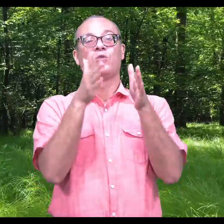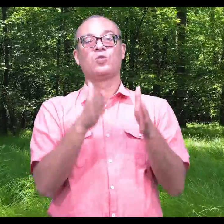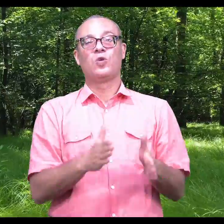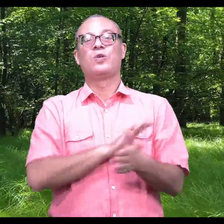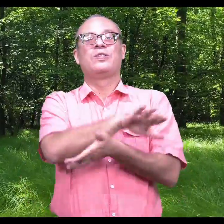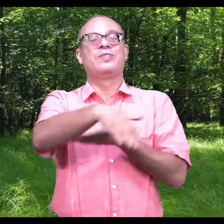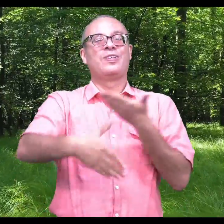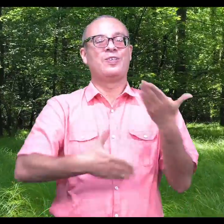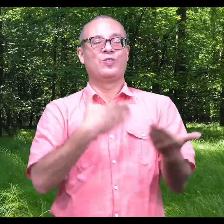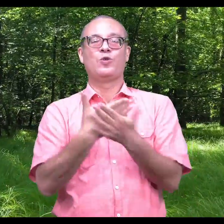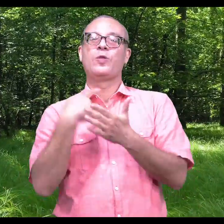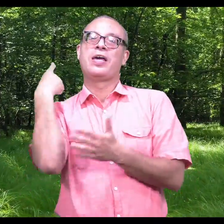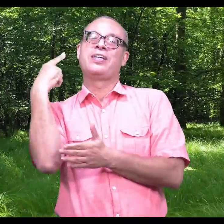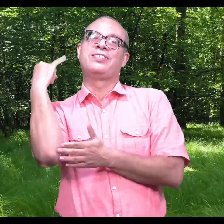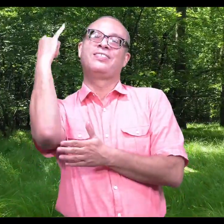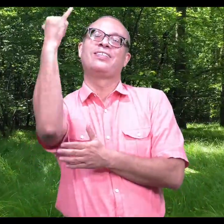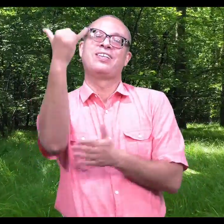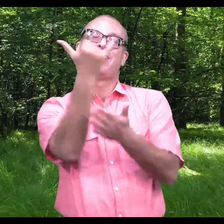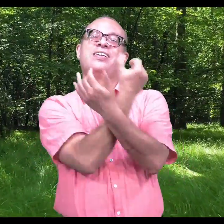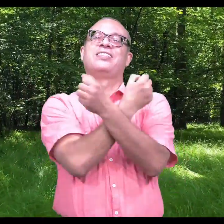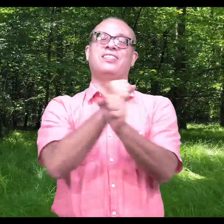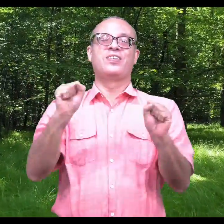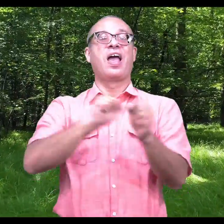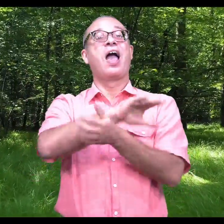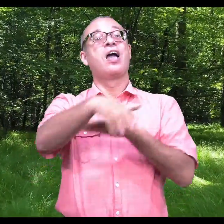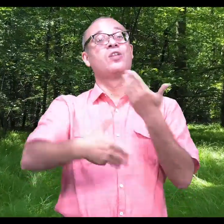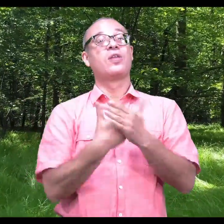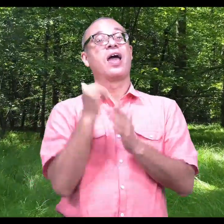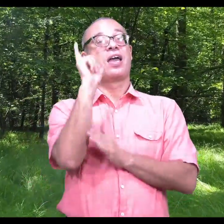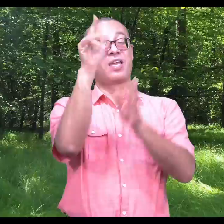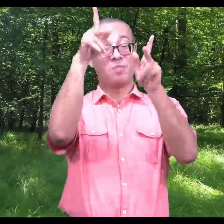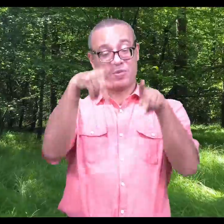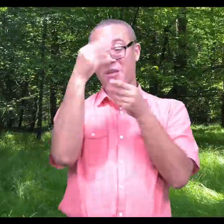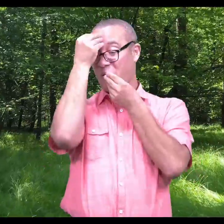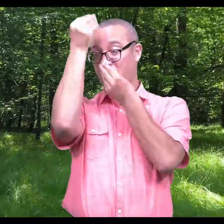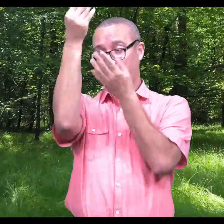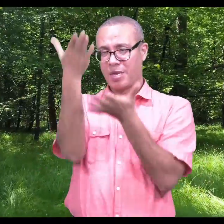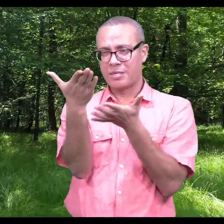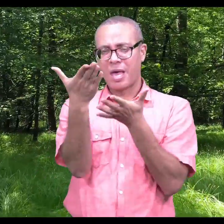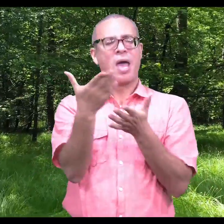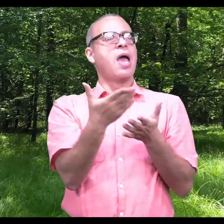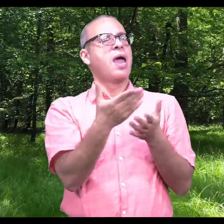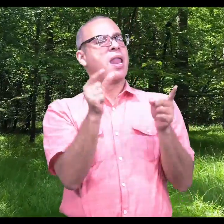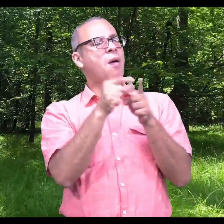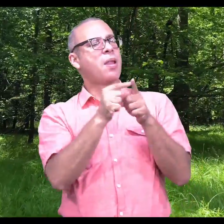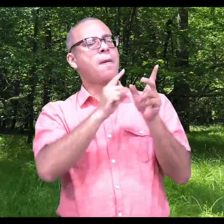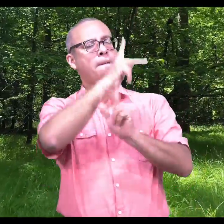eterna salvación para los que obedecen. Esta palabra perfeccionar que aparece aquí conlleva la idea de alcanzar la meta